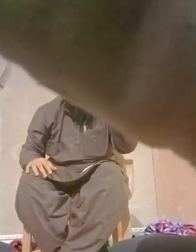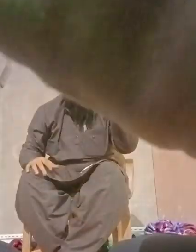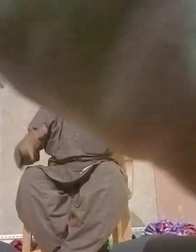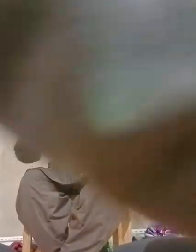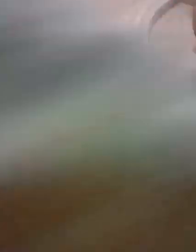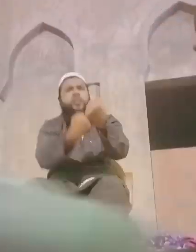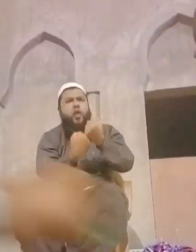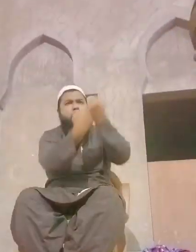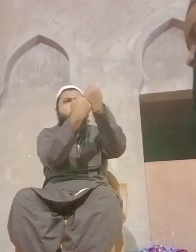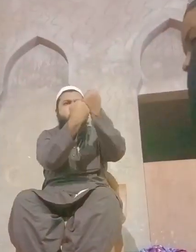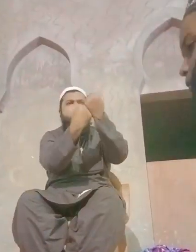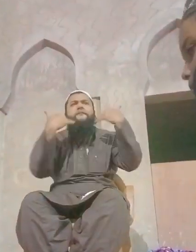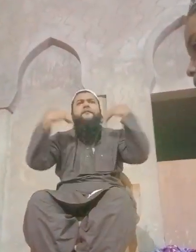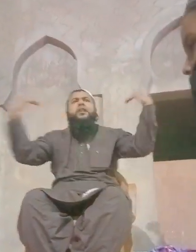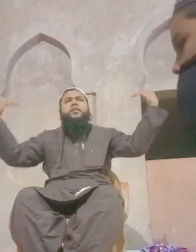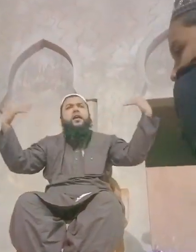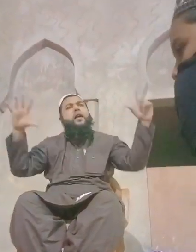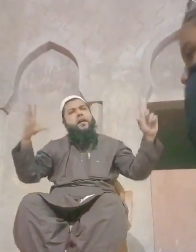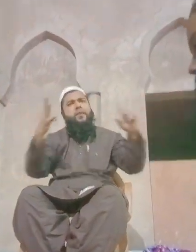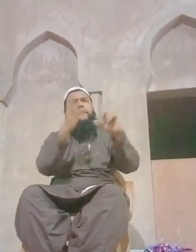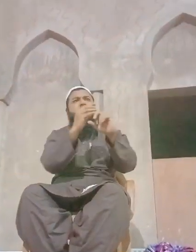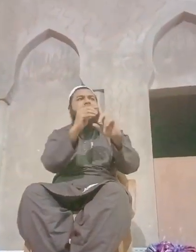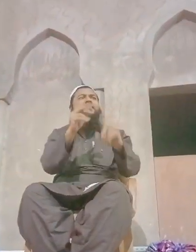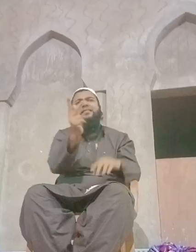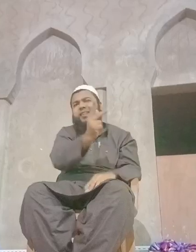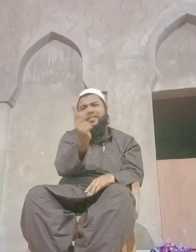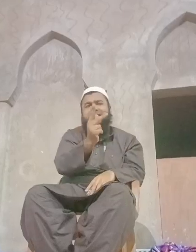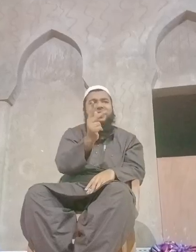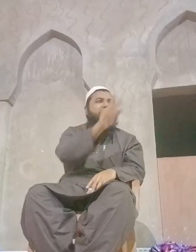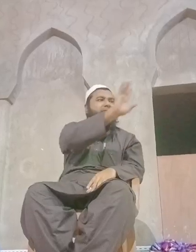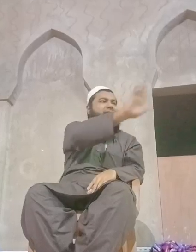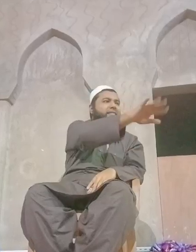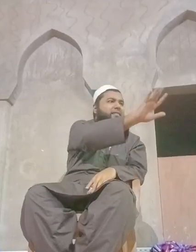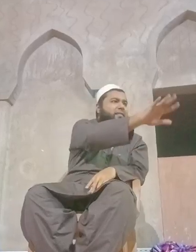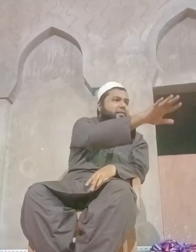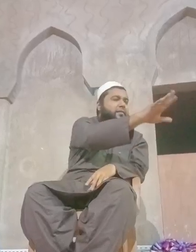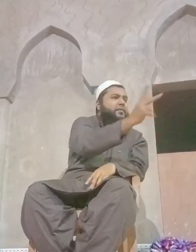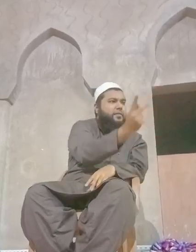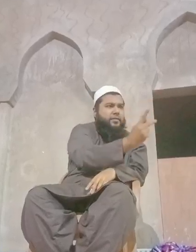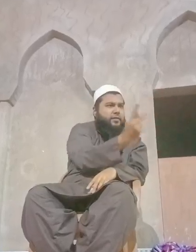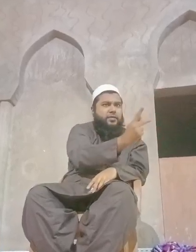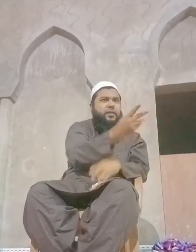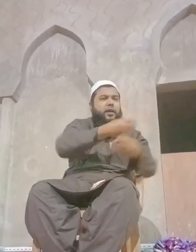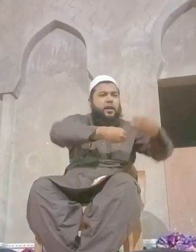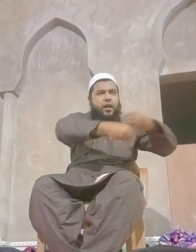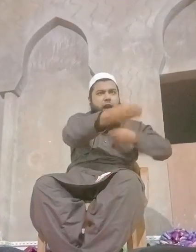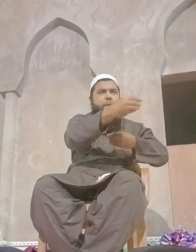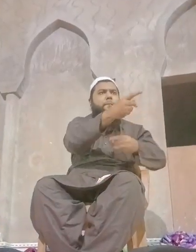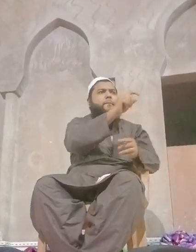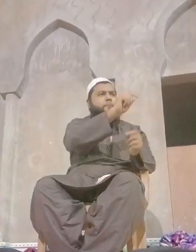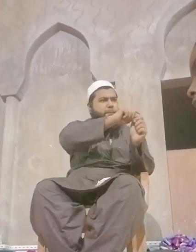উনি এই কথা বললেন যে জিবরাইল, যেহেতু তোমরা আল্লাহর কাছ থেকে আসো, আল্লাহ কি তোমাদের বাঁচানোর